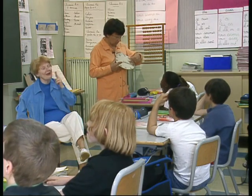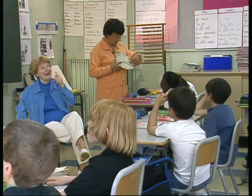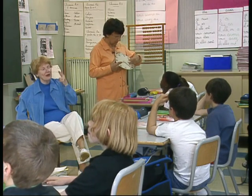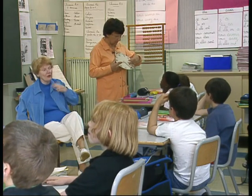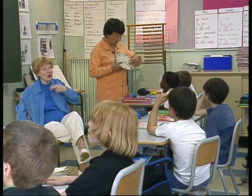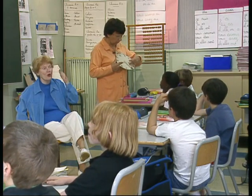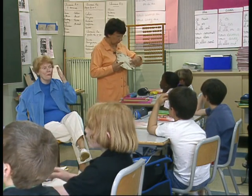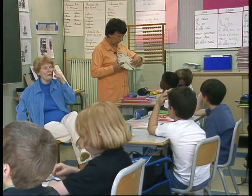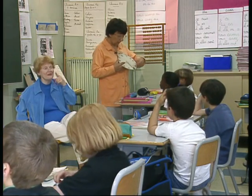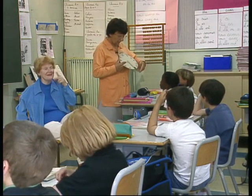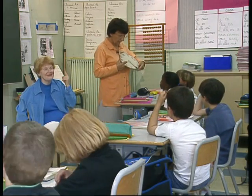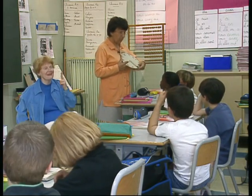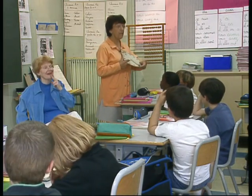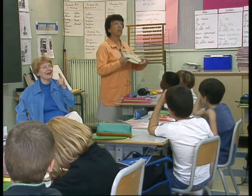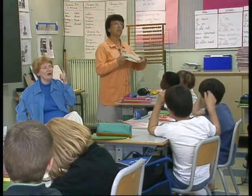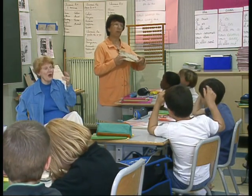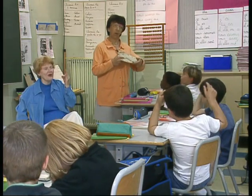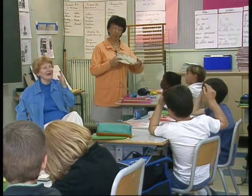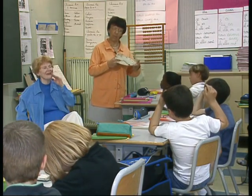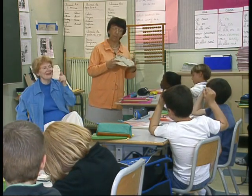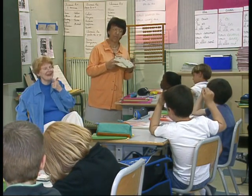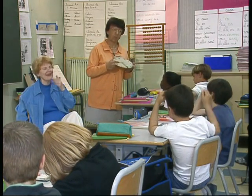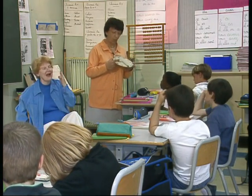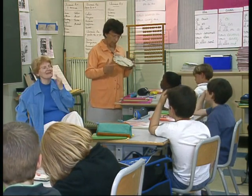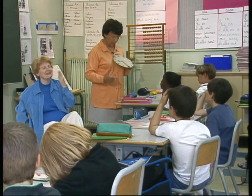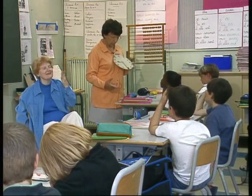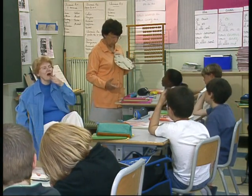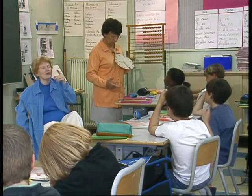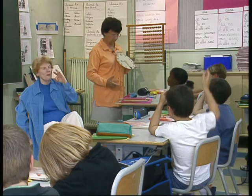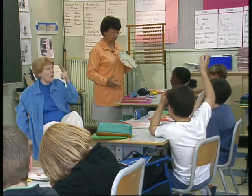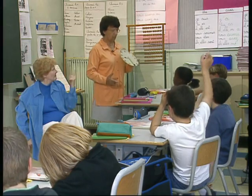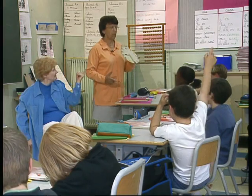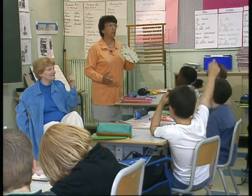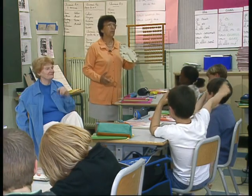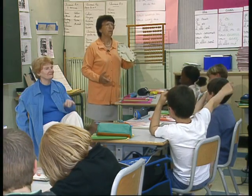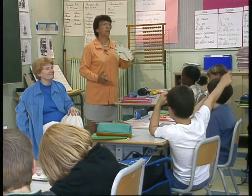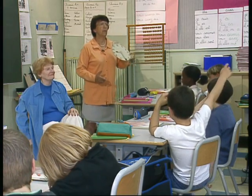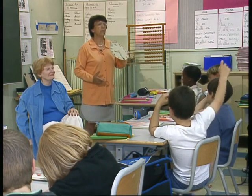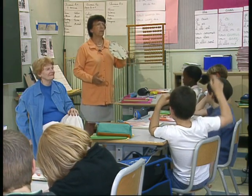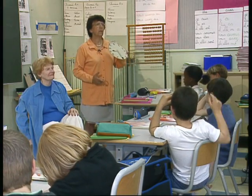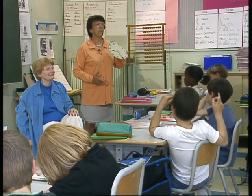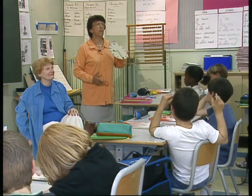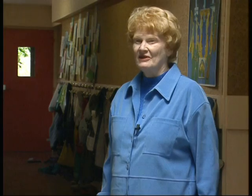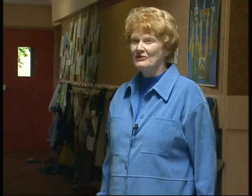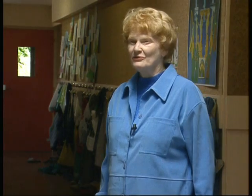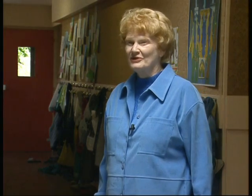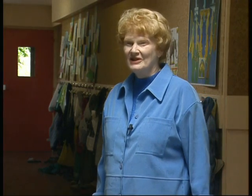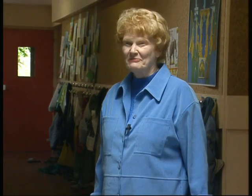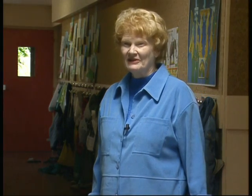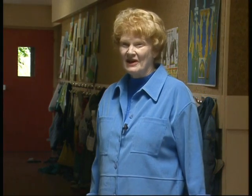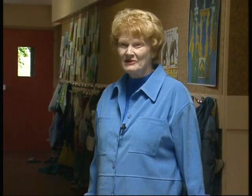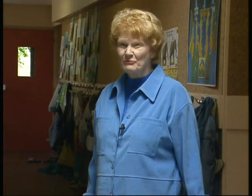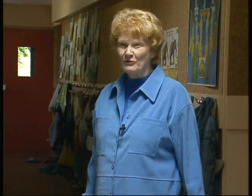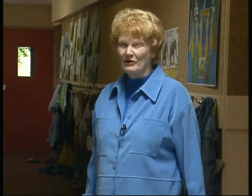je suis à cet endroit. Et puis, en levant la main, bien sûr, Arnaud. Le rôle de la codeuse, c'est de répéter ce que